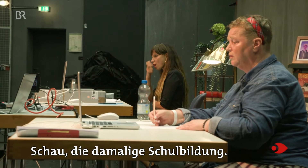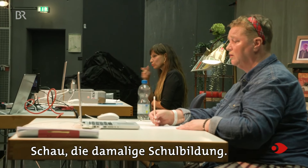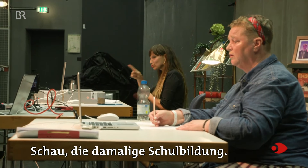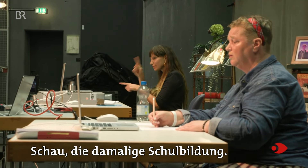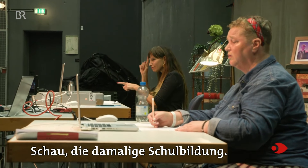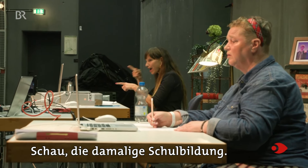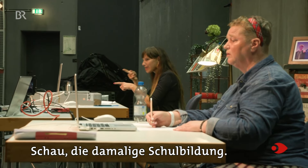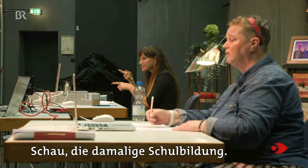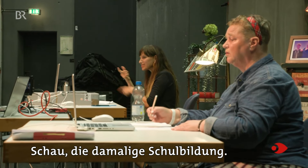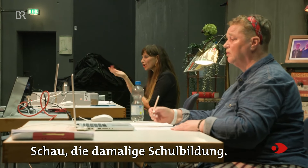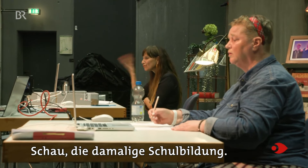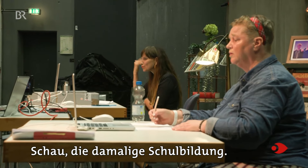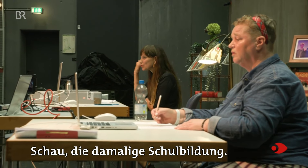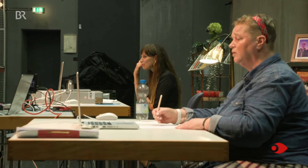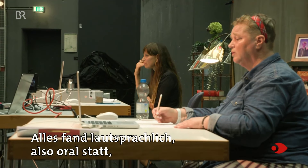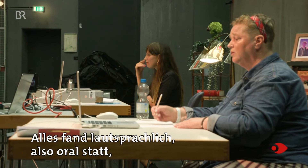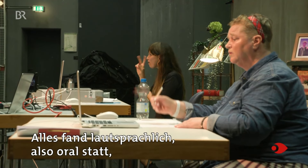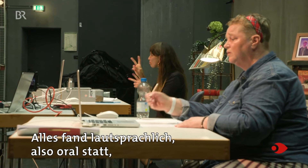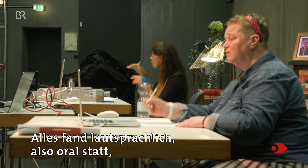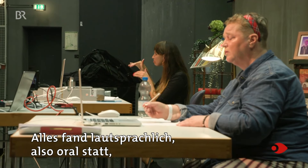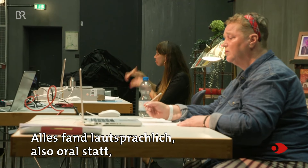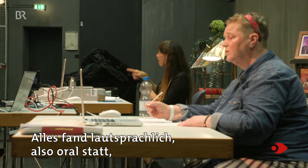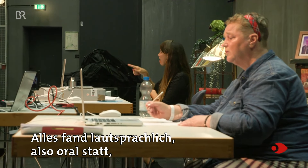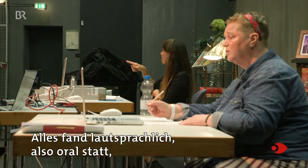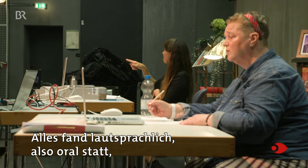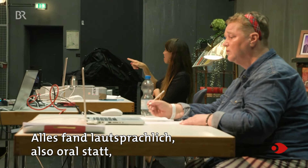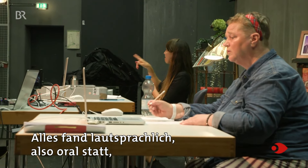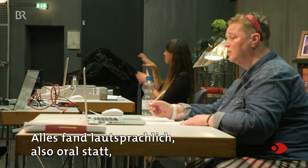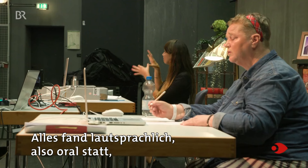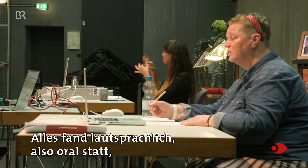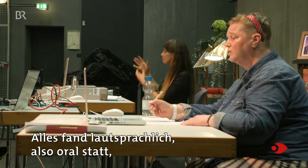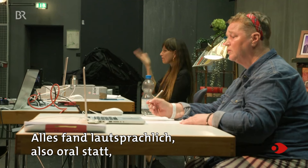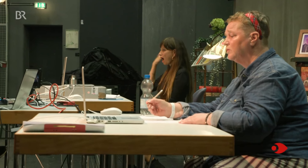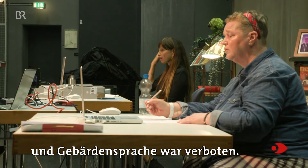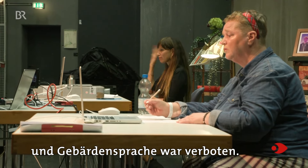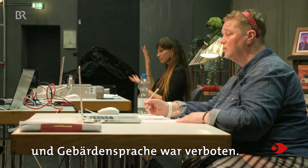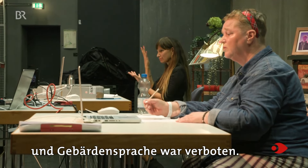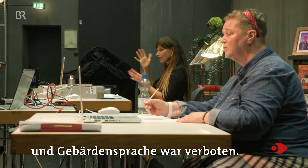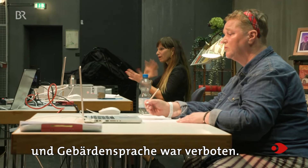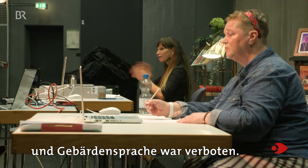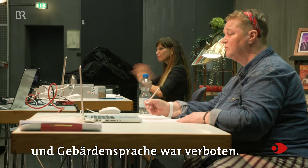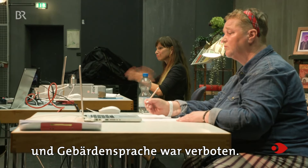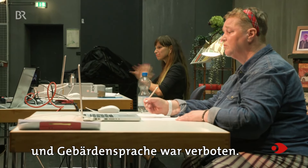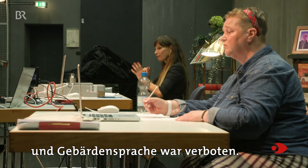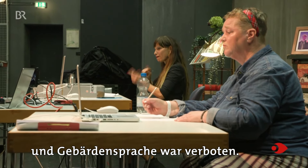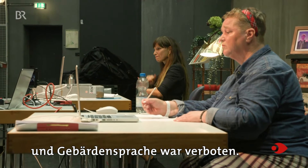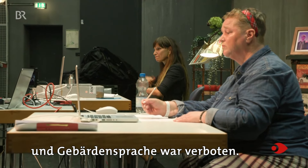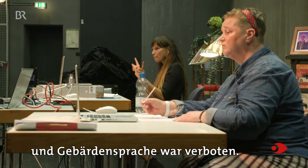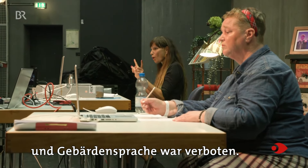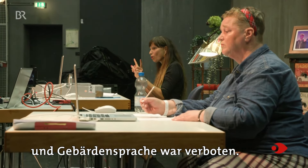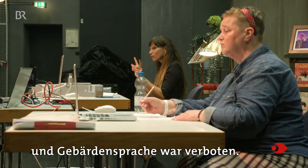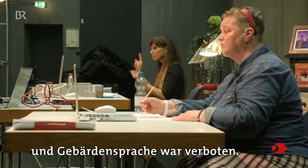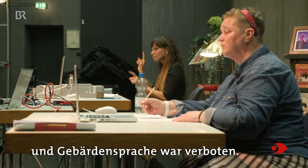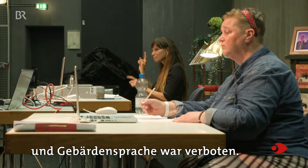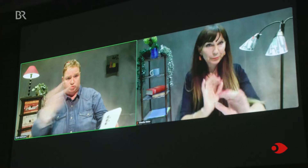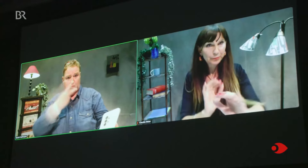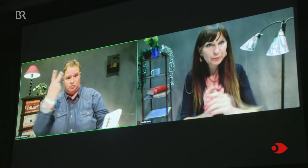Schau, die damalige Schulbildung. Alles fand lautsprachlich, also oral statt. Und Gebärdensprache war verboten.